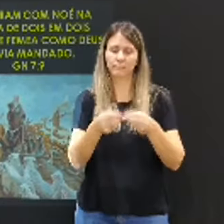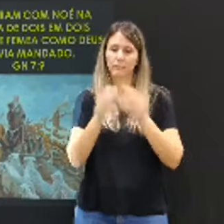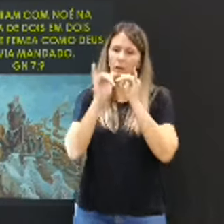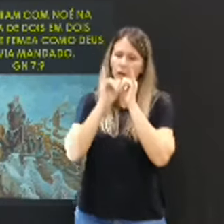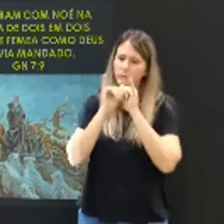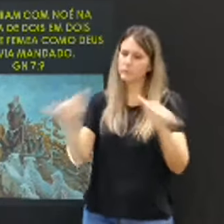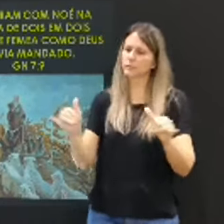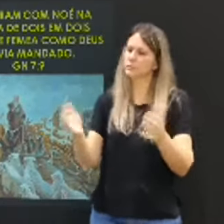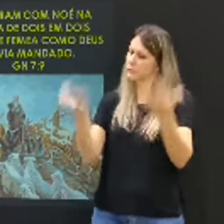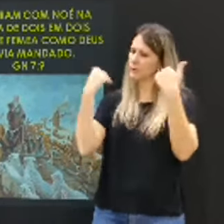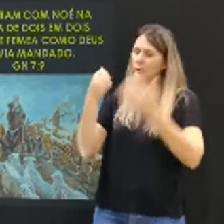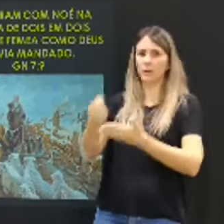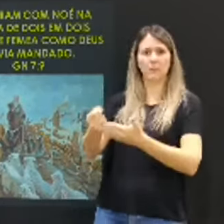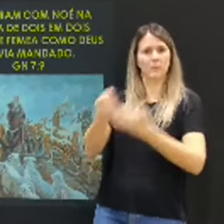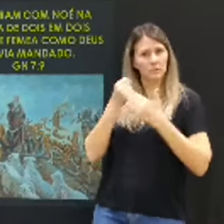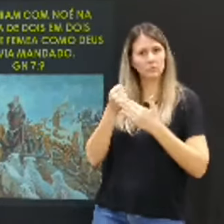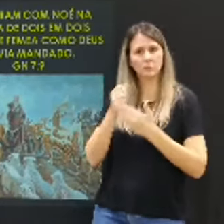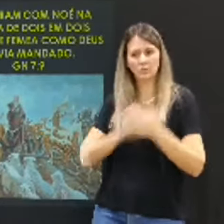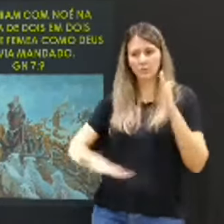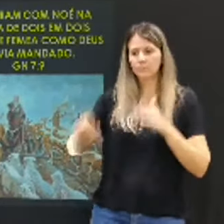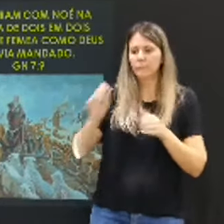Noé, ele sempre falava para as pessoas: venham,